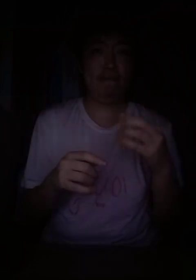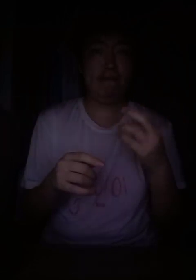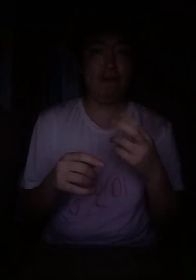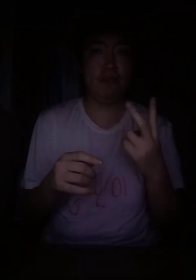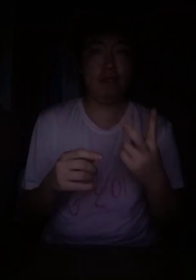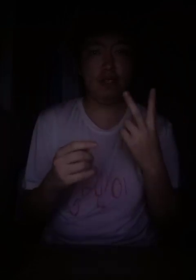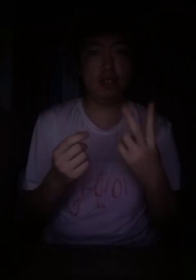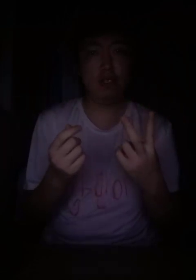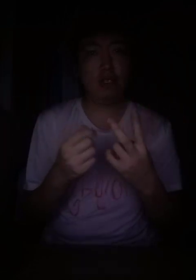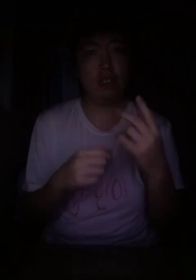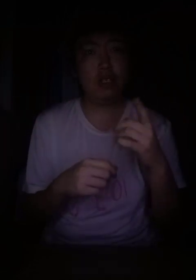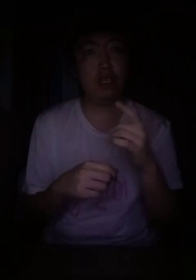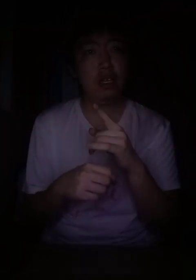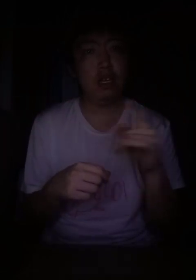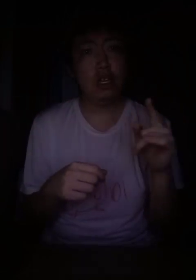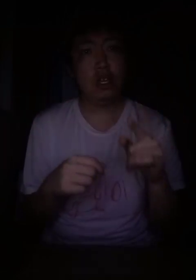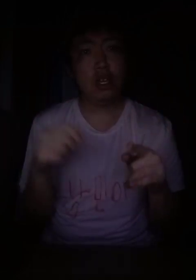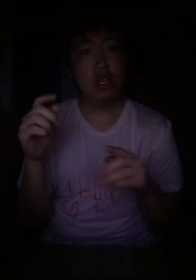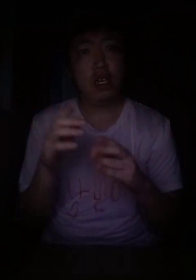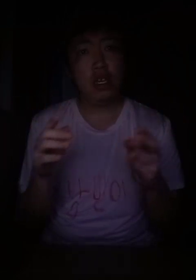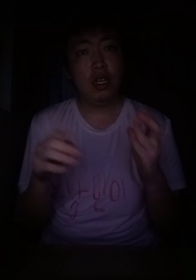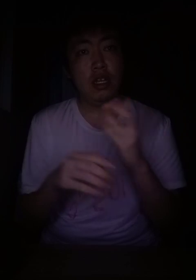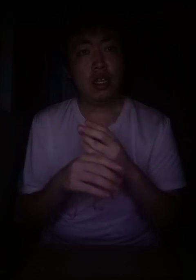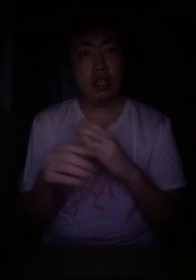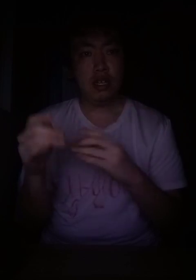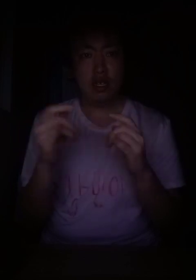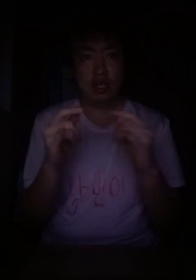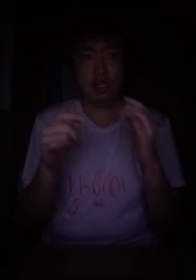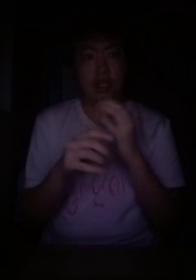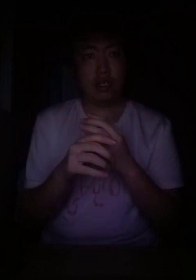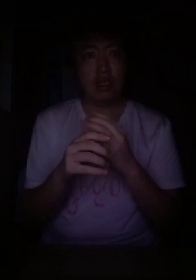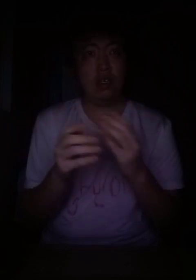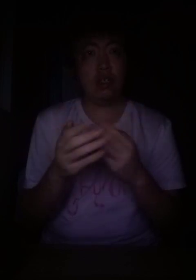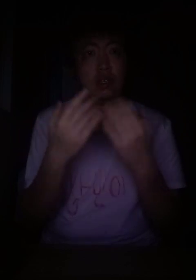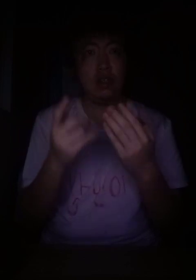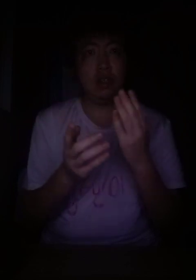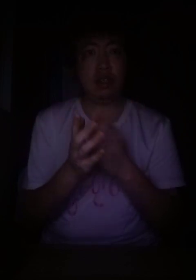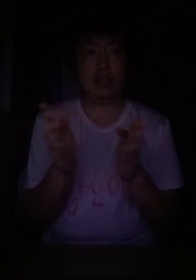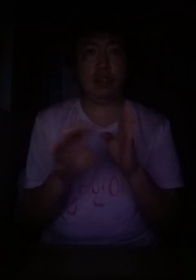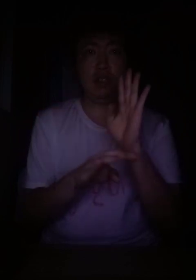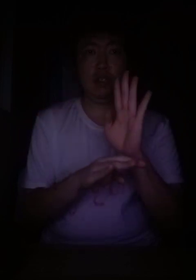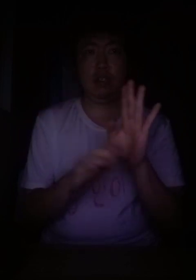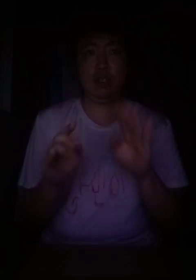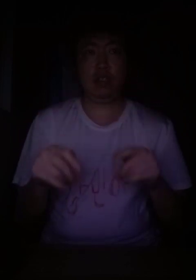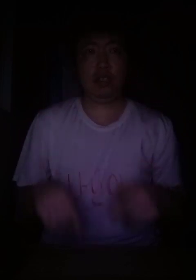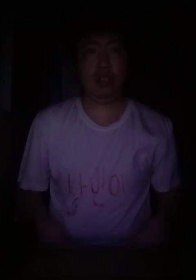이하의 징역이나 2천만 원 이하의 벌금형에 처해집니다. SBS 이성훈입니다.